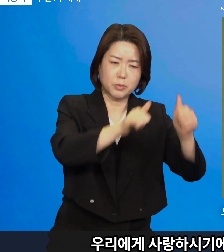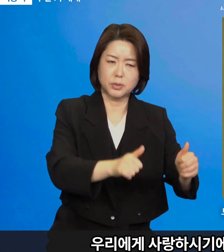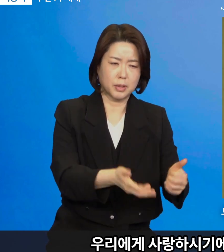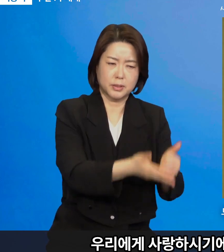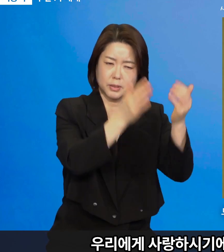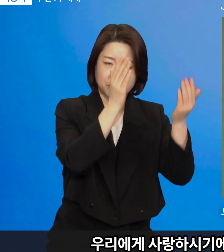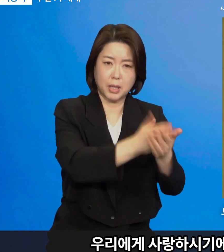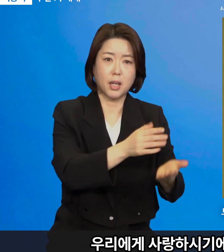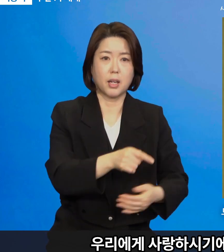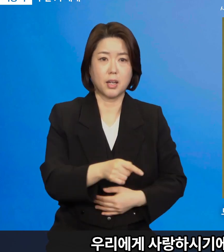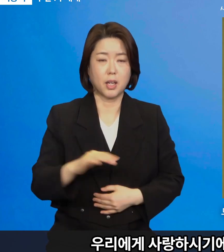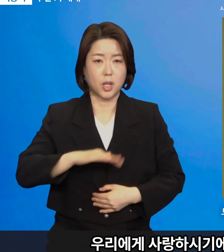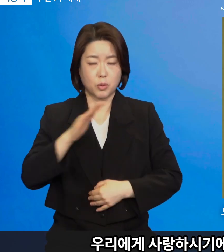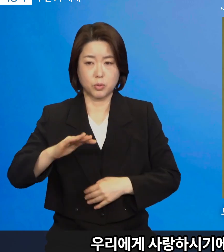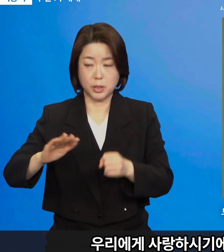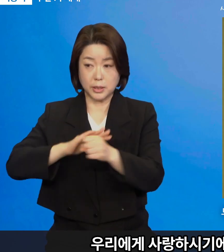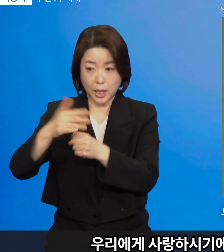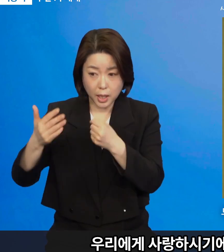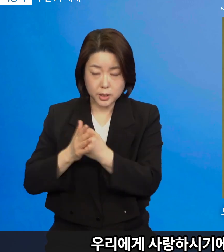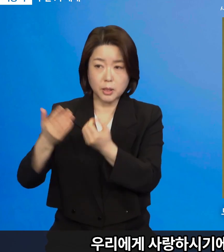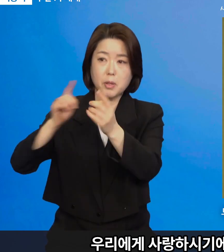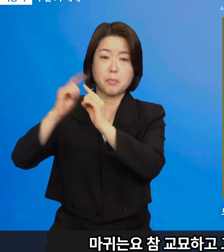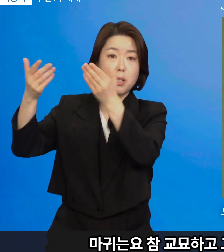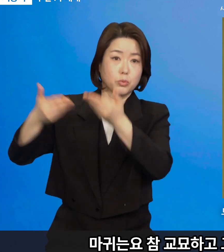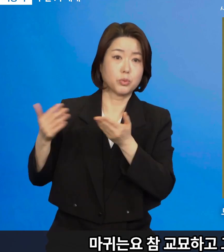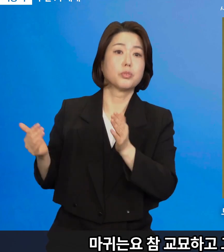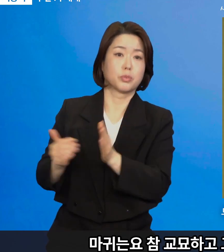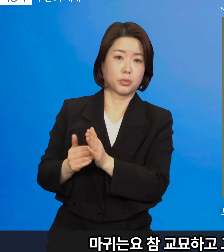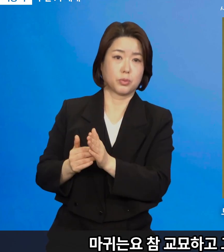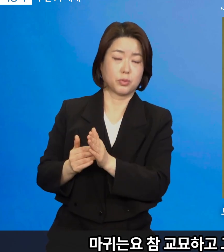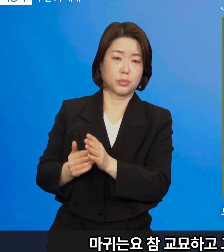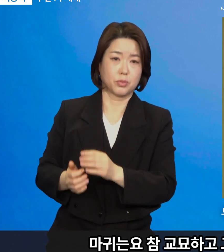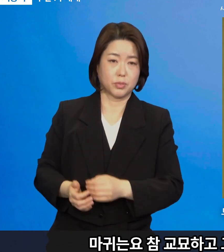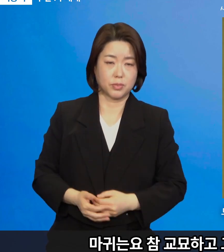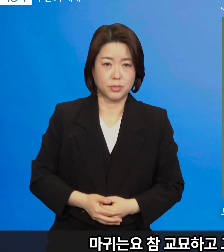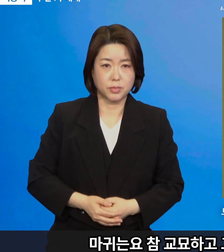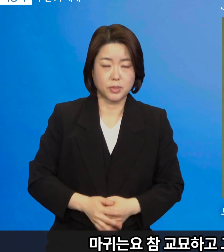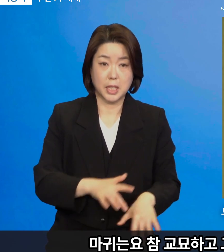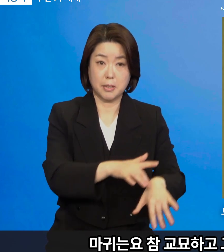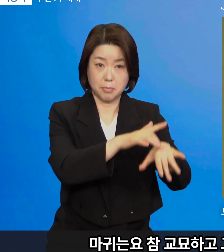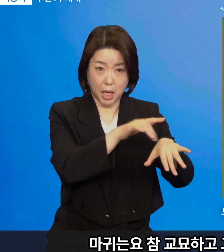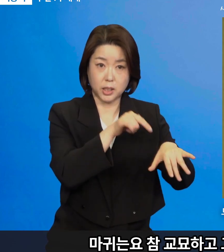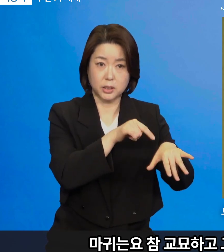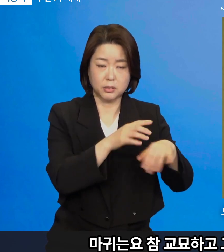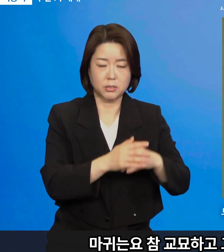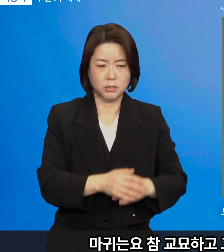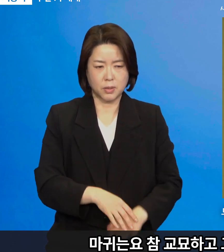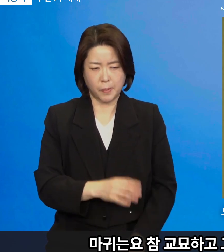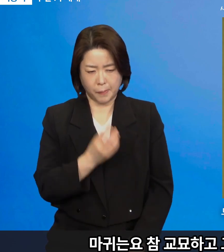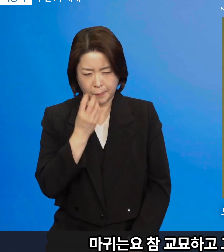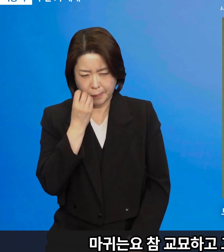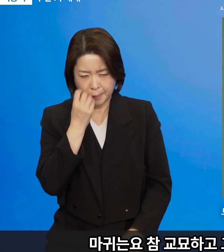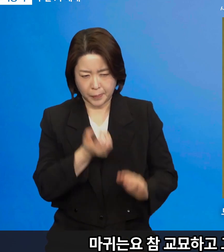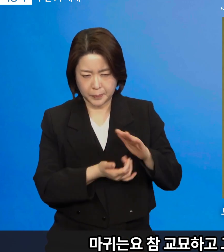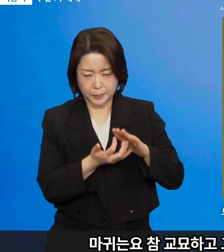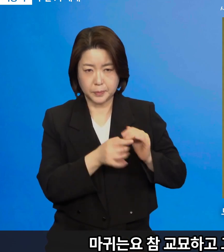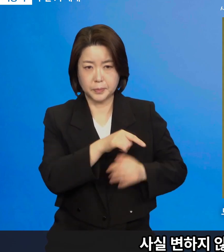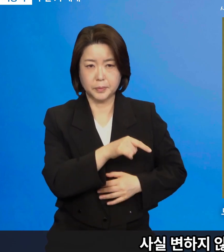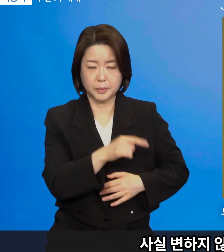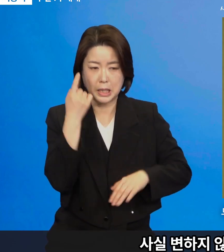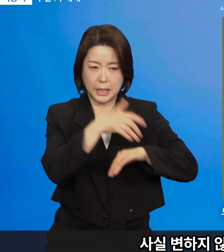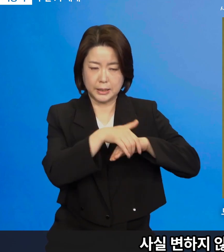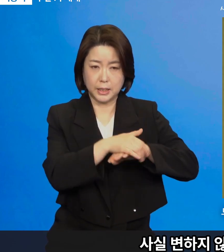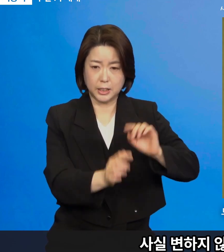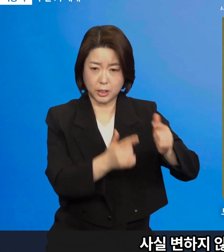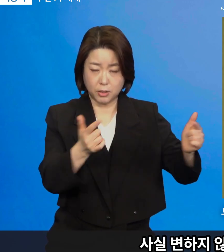라고 우리에게 사랑하시기에 말씀을 하시는 거예요. 마귀는요, 참 교묘하고 그의 전략은 다양하지만